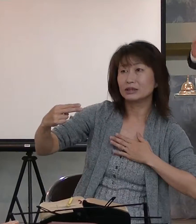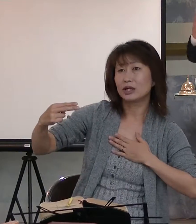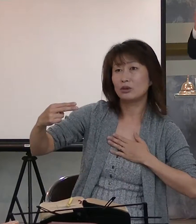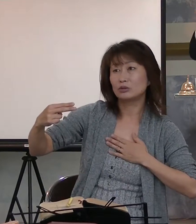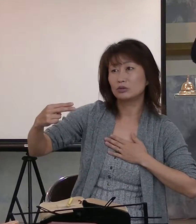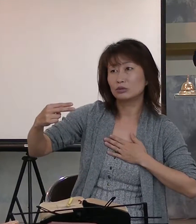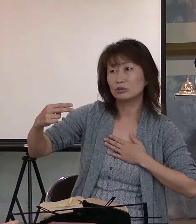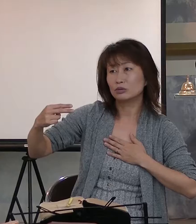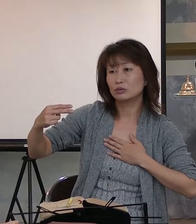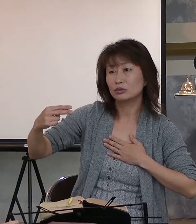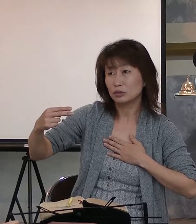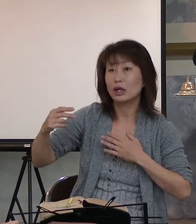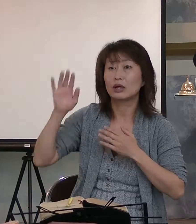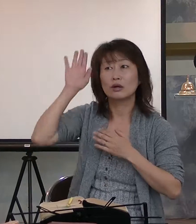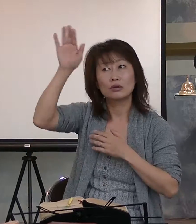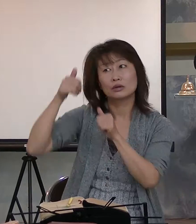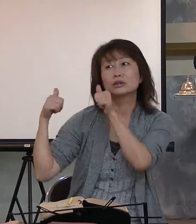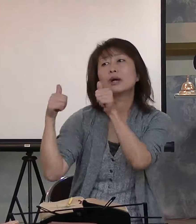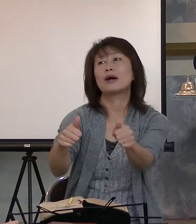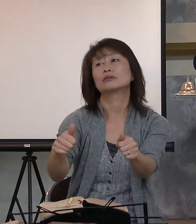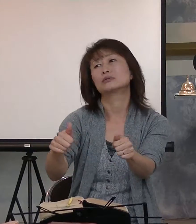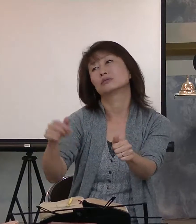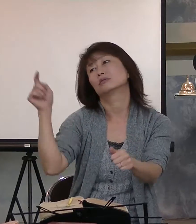、裁きの主である。